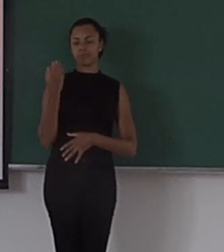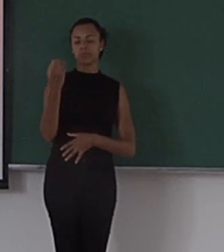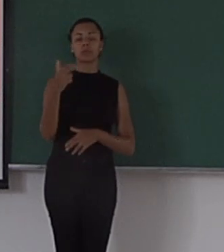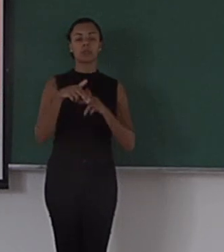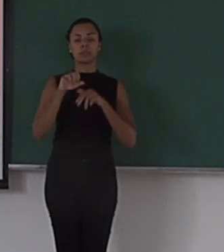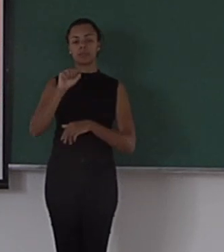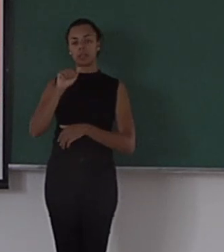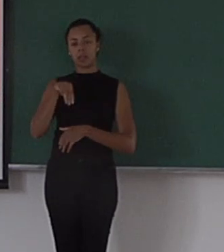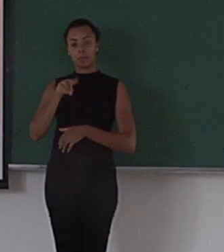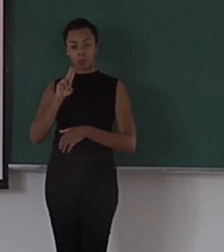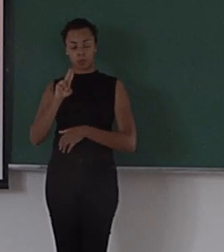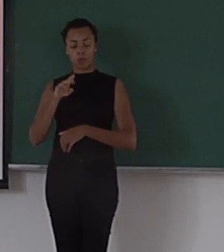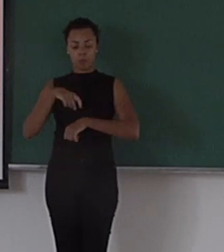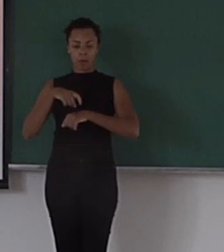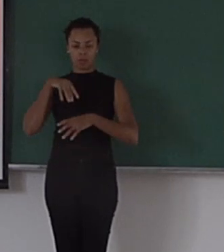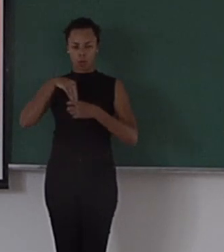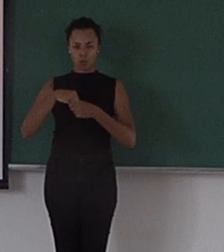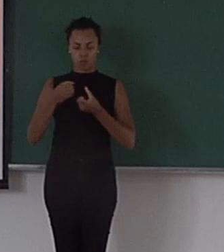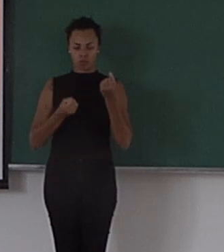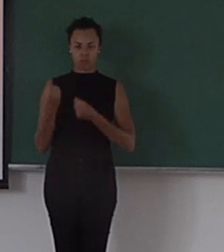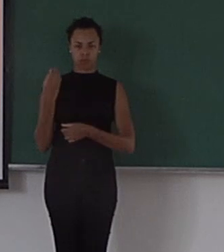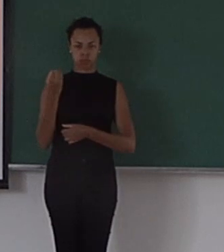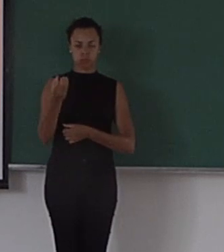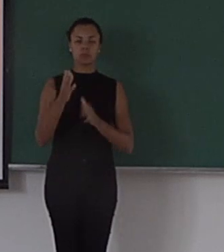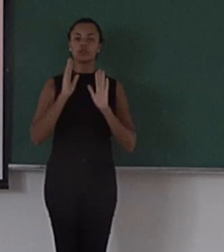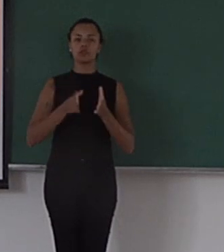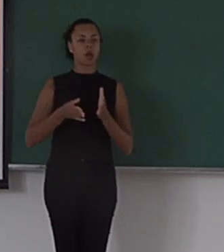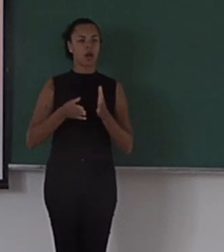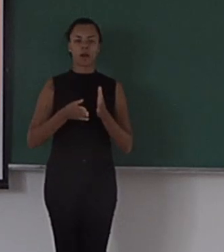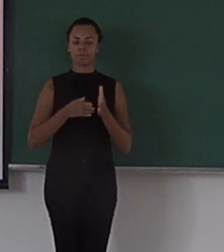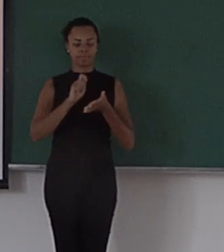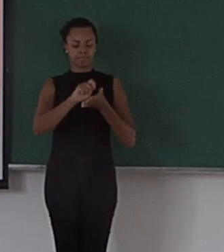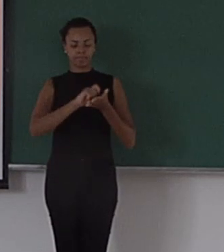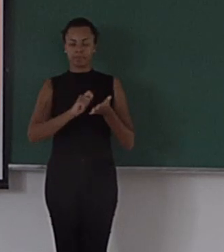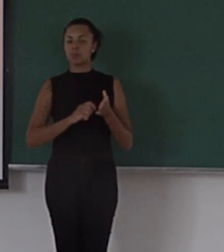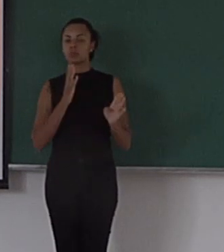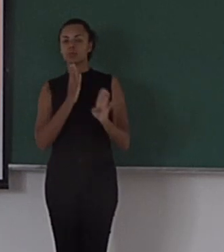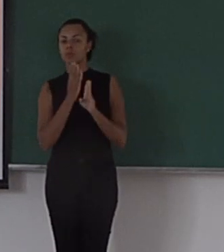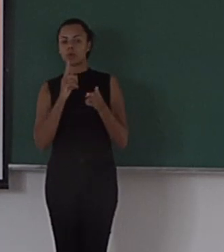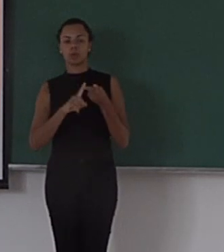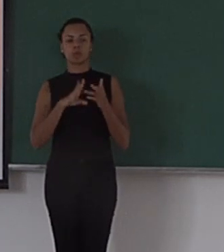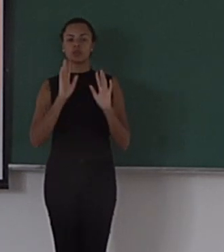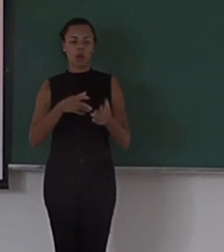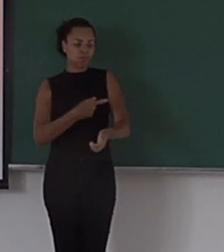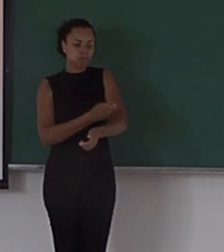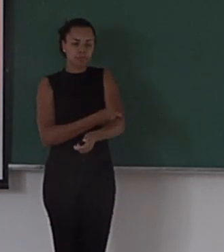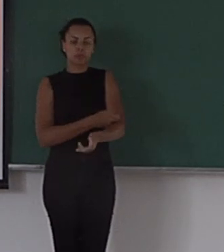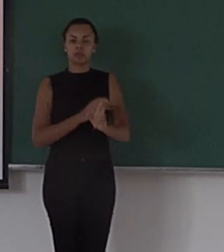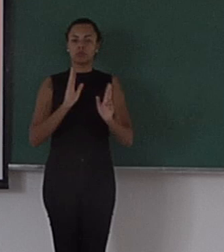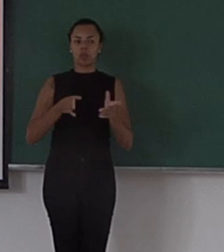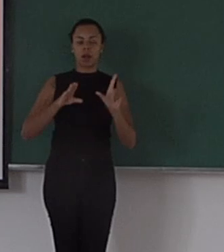SAMU, quando traz o paciente, ele já, na grande maioria, já traz com um diagnóstico que foi queimado, às vezes já pulsionou uma veia, já está